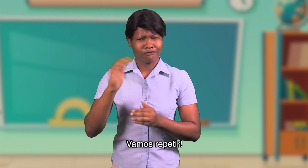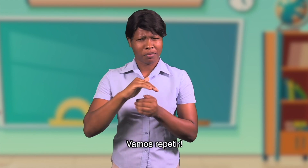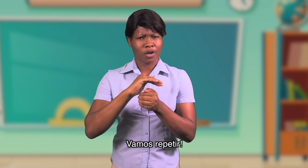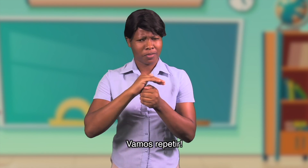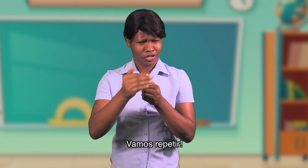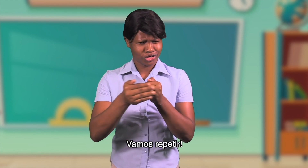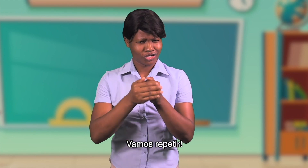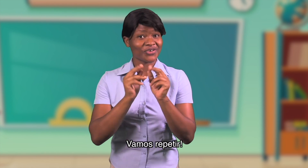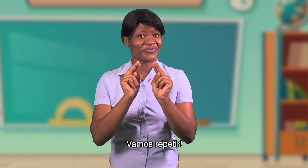Vamos repetir?